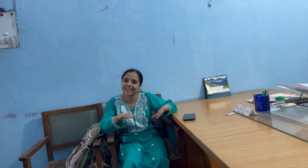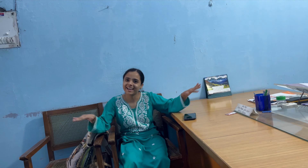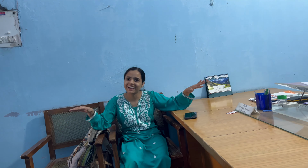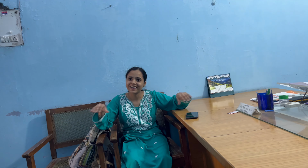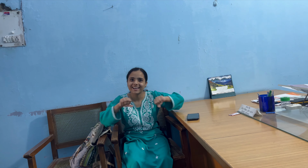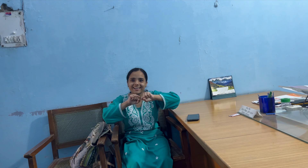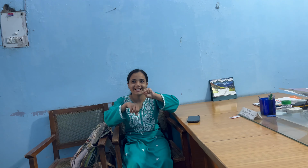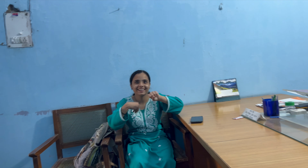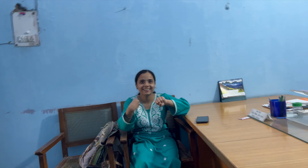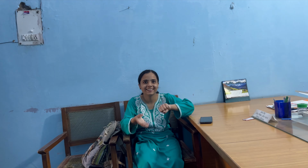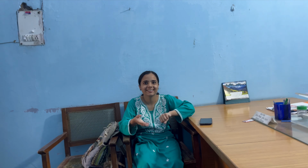अब चलते हैं घर